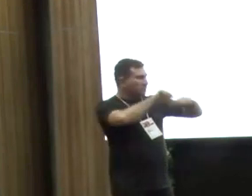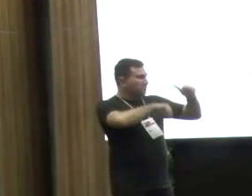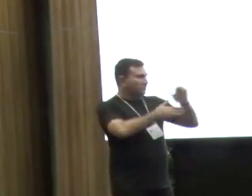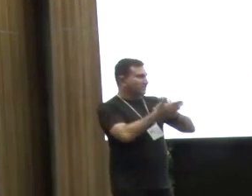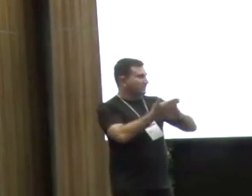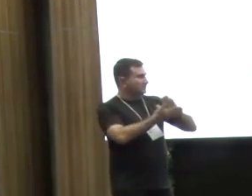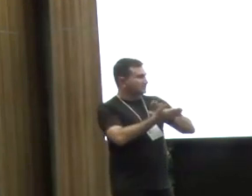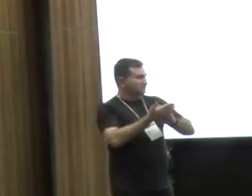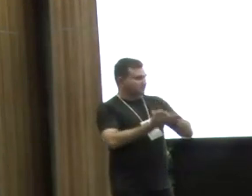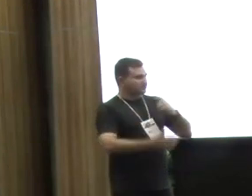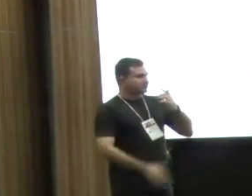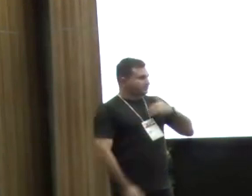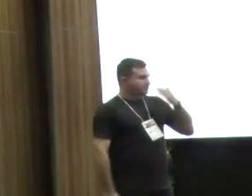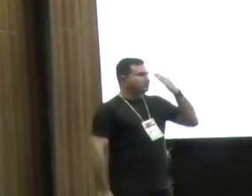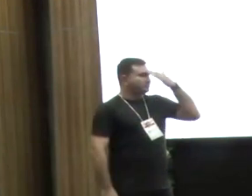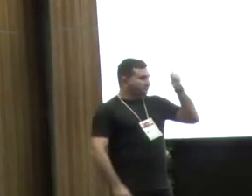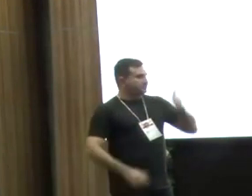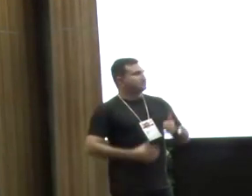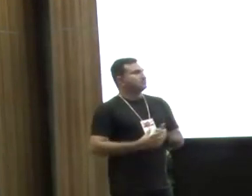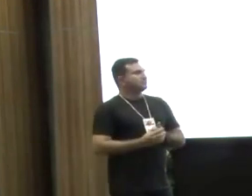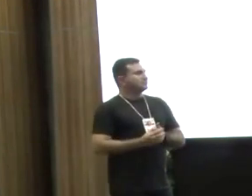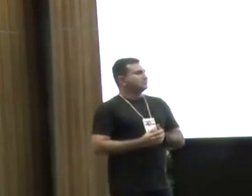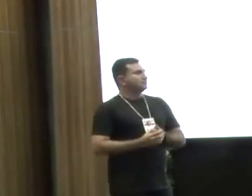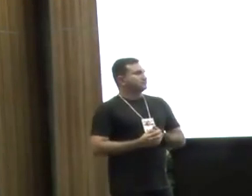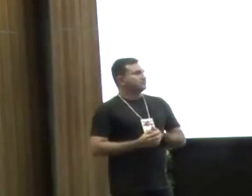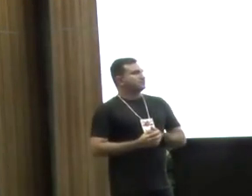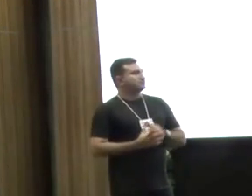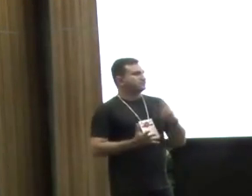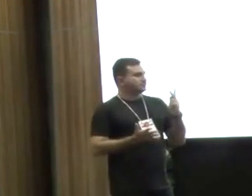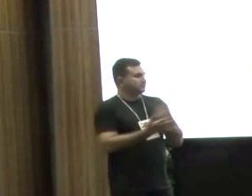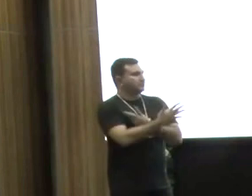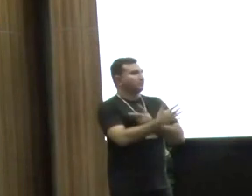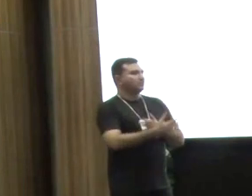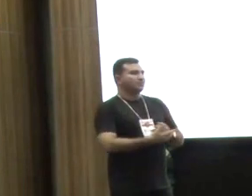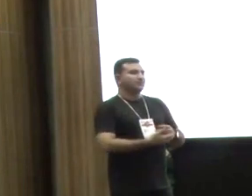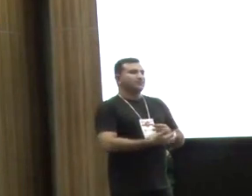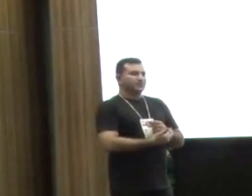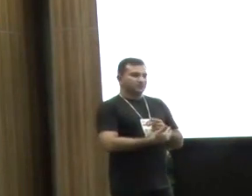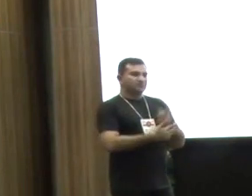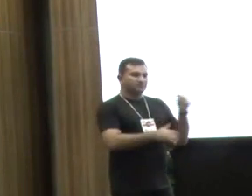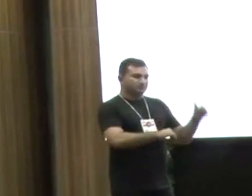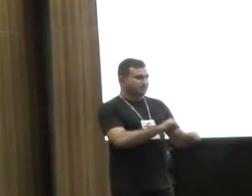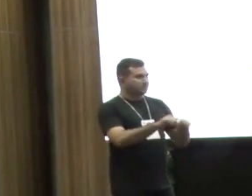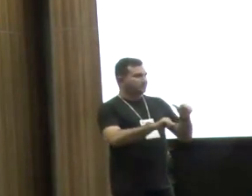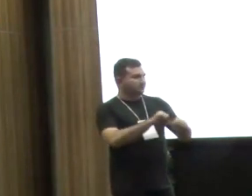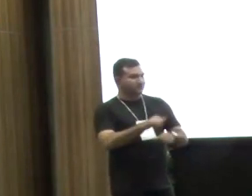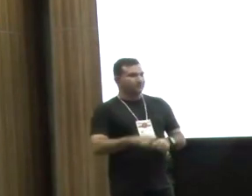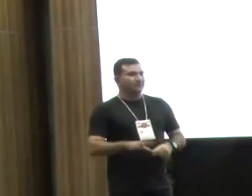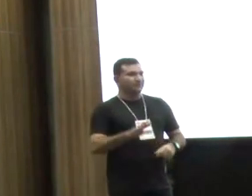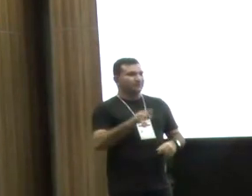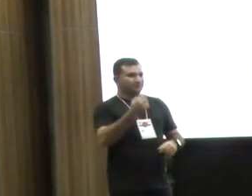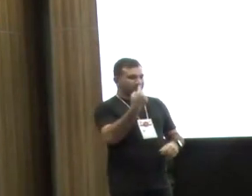Então, eu soube lidar com aquela incerteza. Ei, olha para mim.